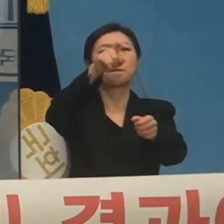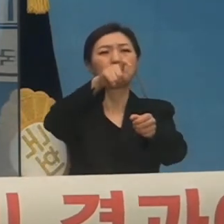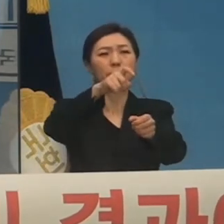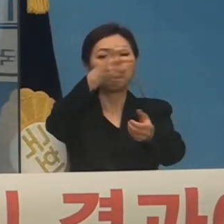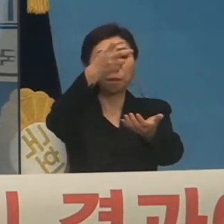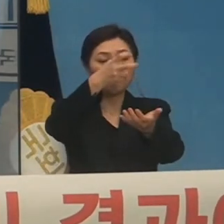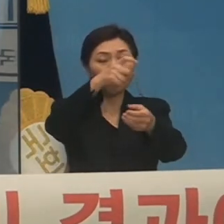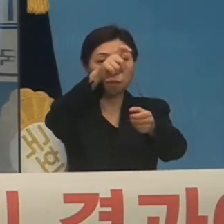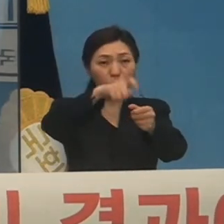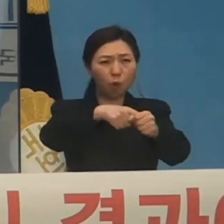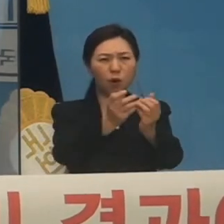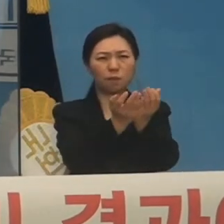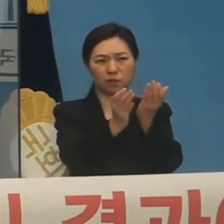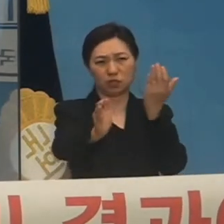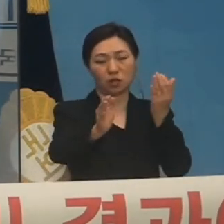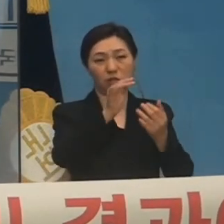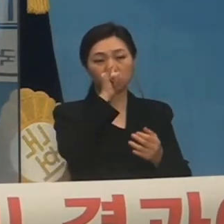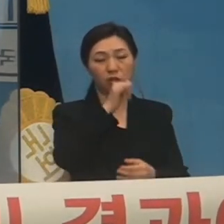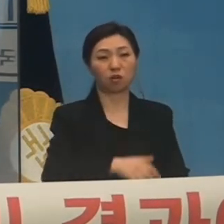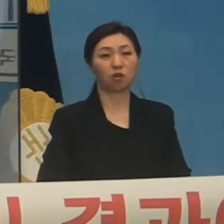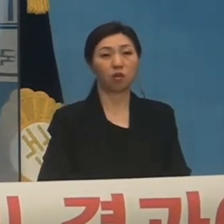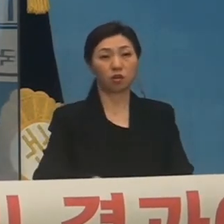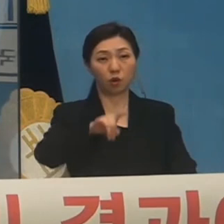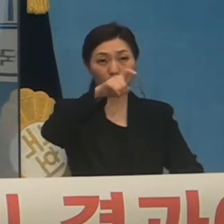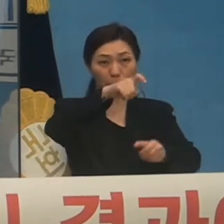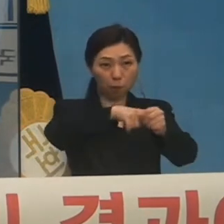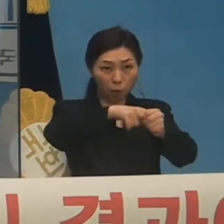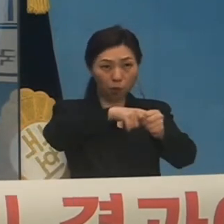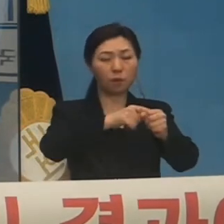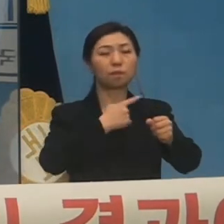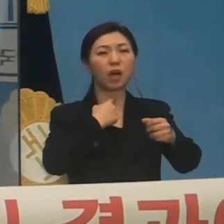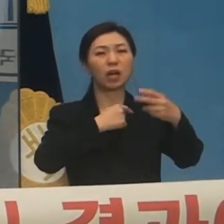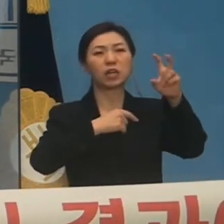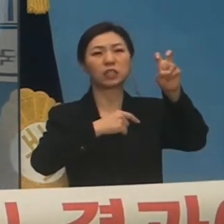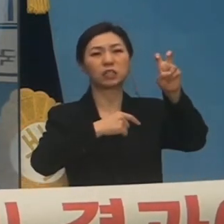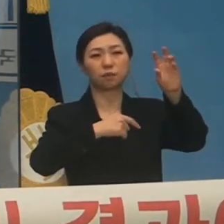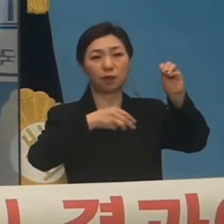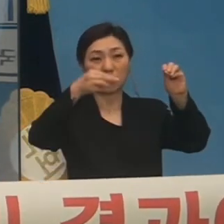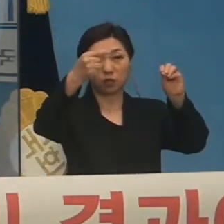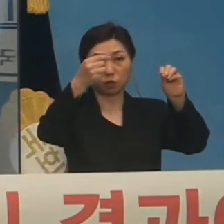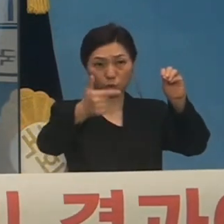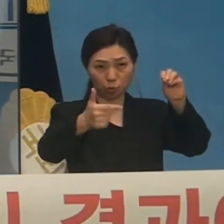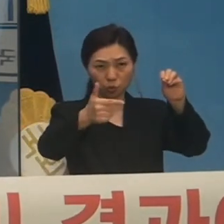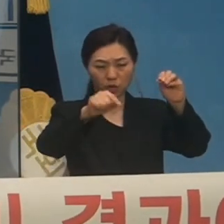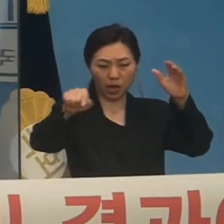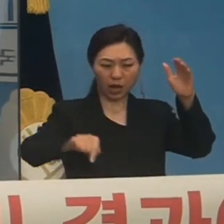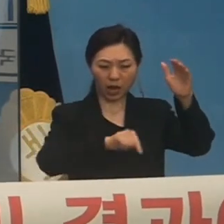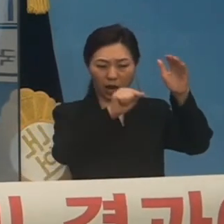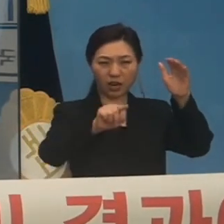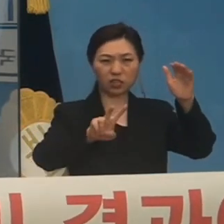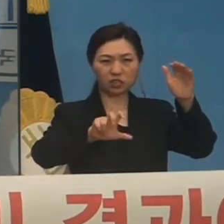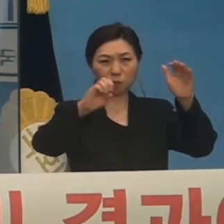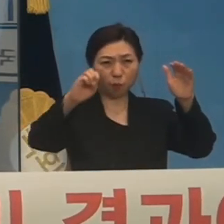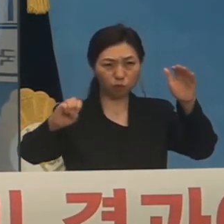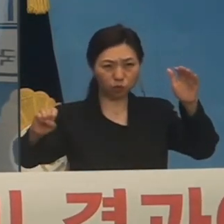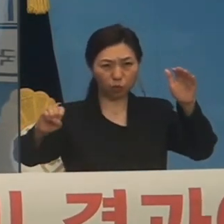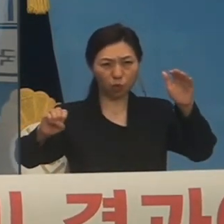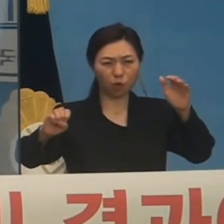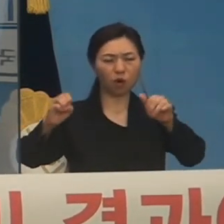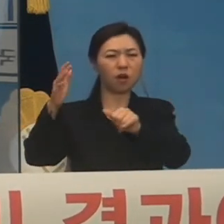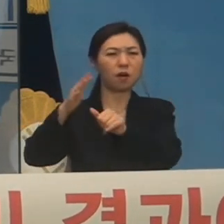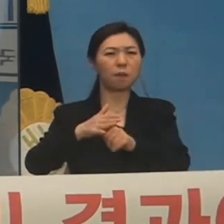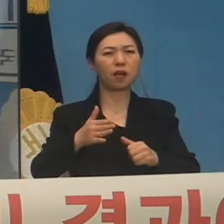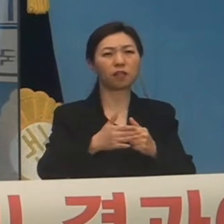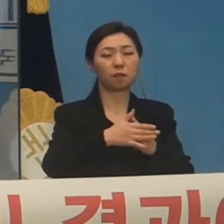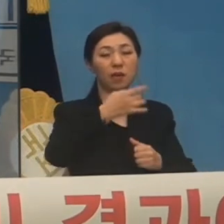낳았으며 목표했던 20만 톤 가운데 25%가량이 입찰되어 쌀값의